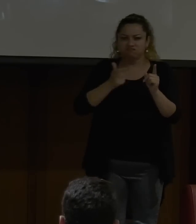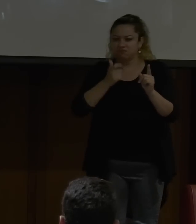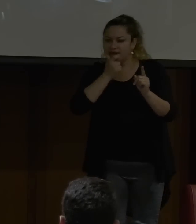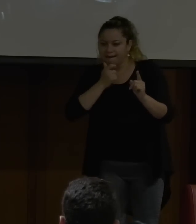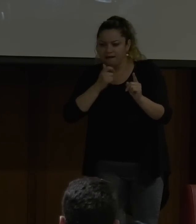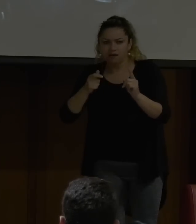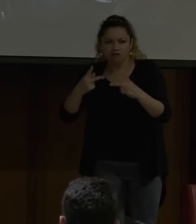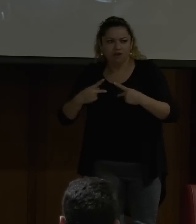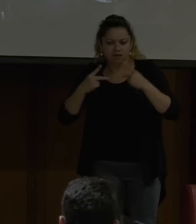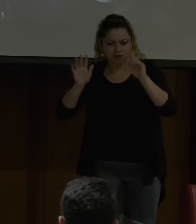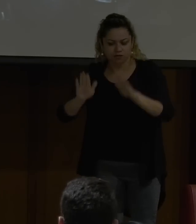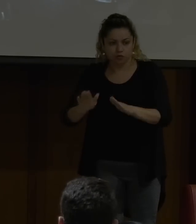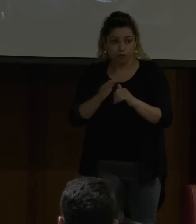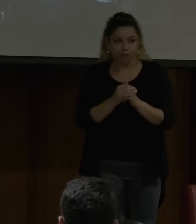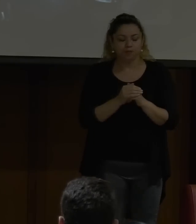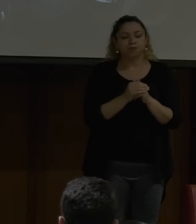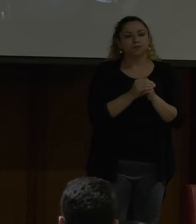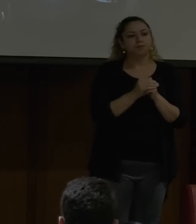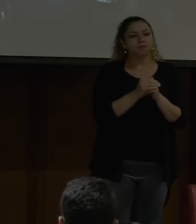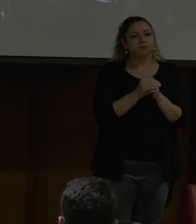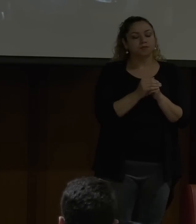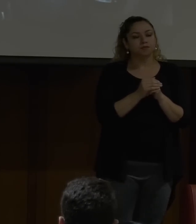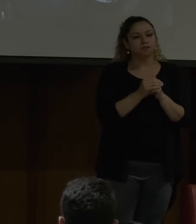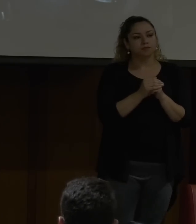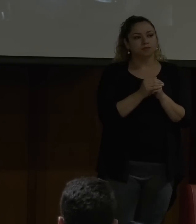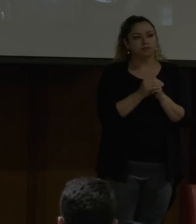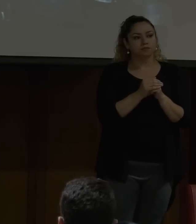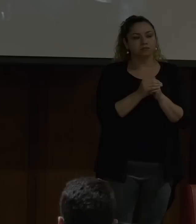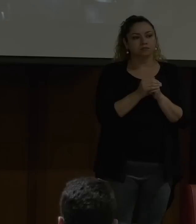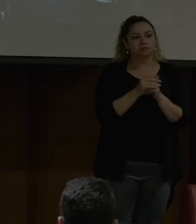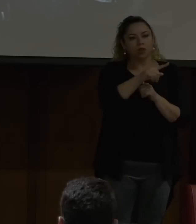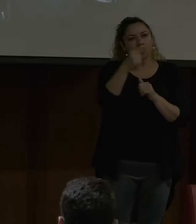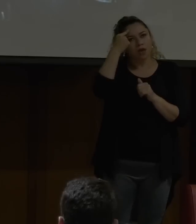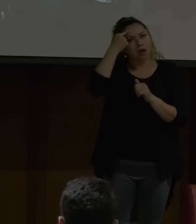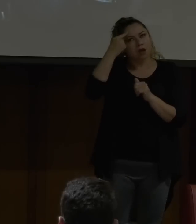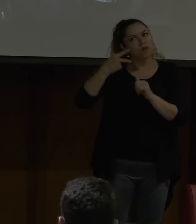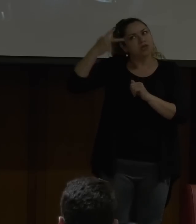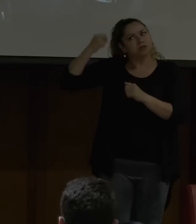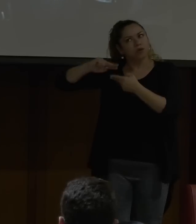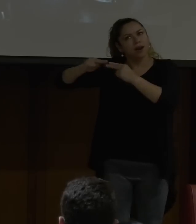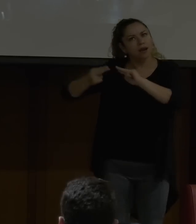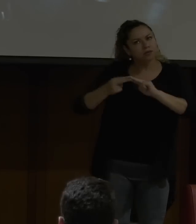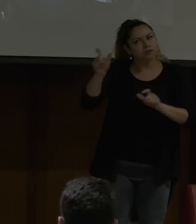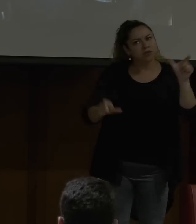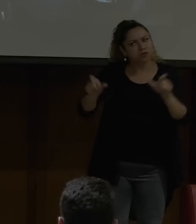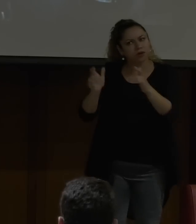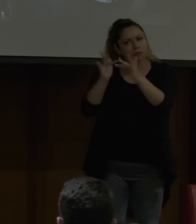para cerrar un poco luego el círculo, para ver que no es casualidad todos estos encuentros, estos